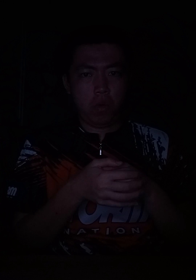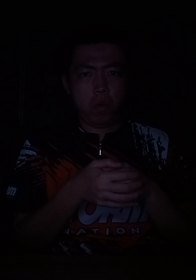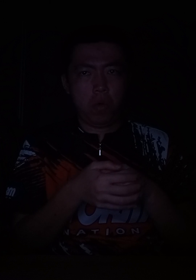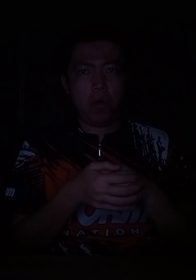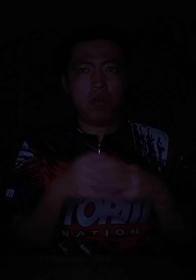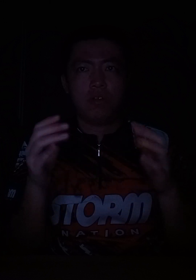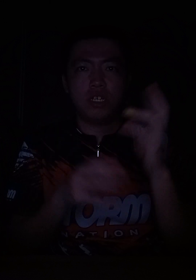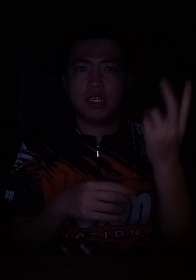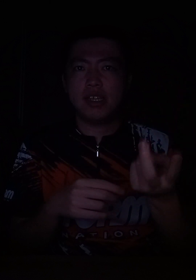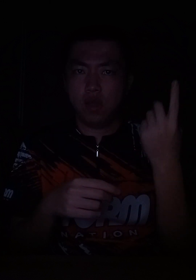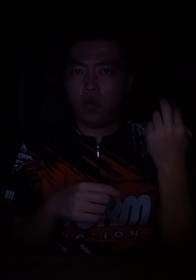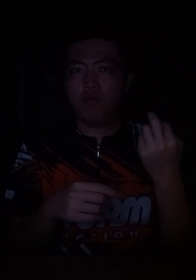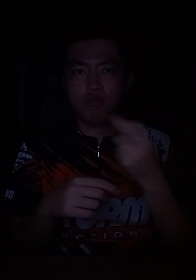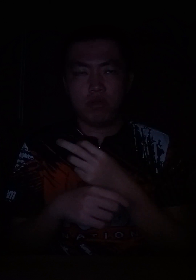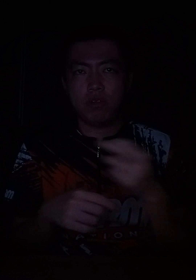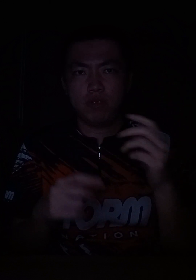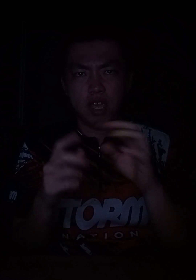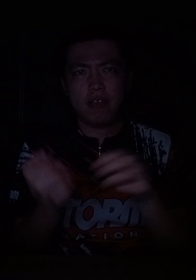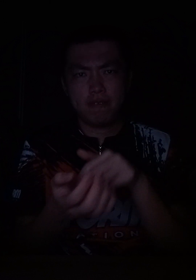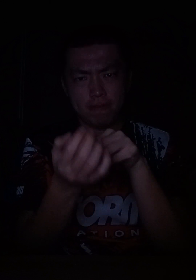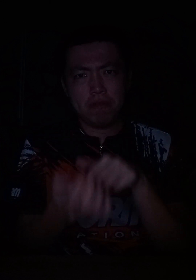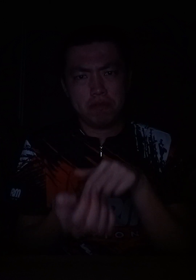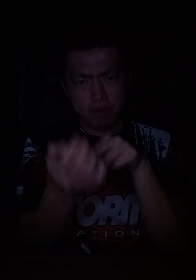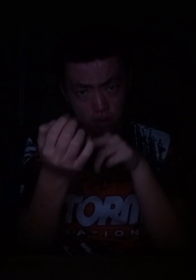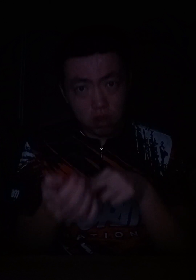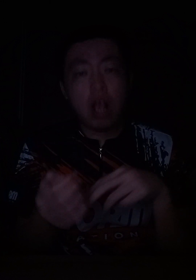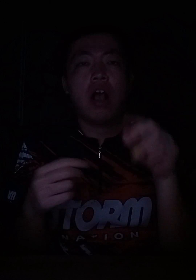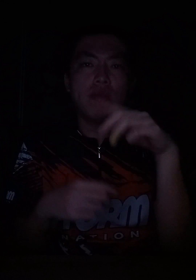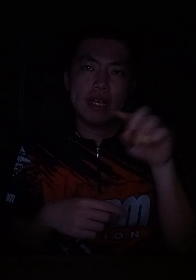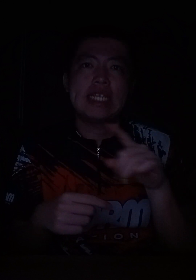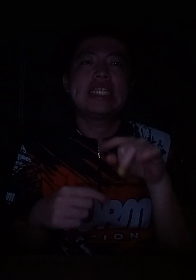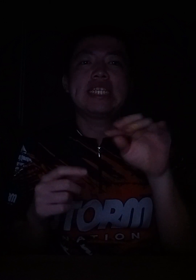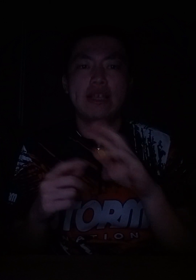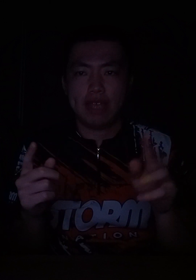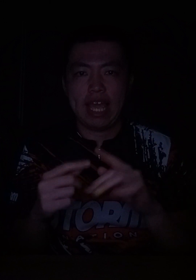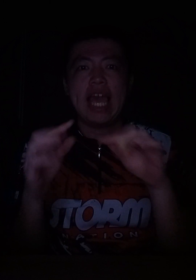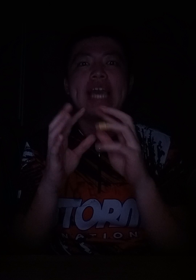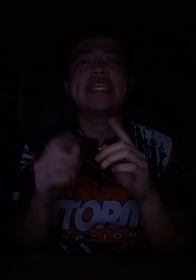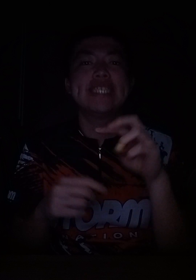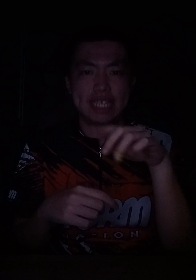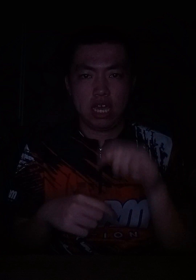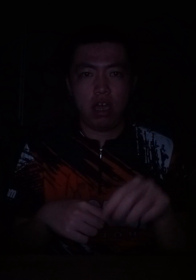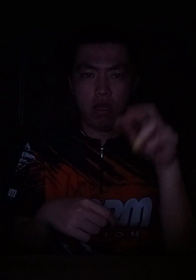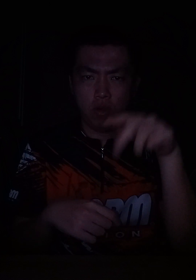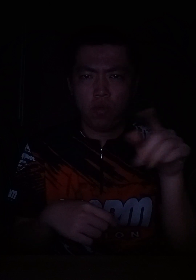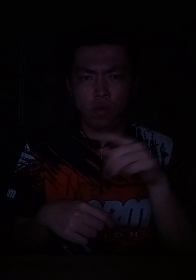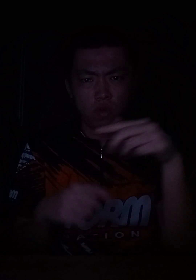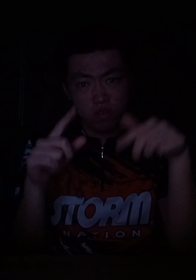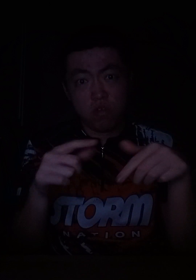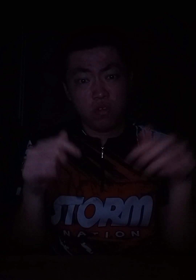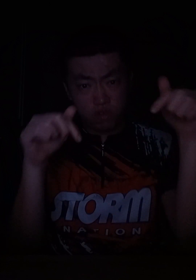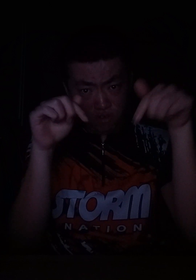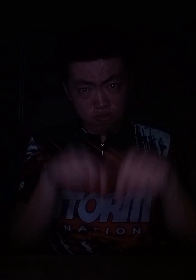그제 오후 2시쯤 고장난 엘리베이터를 수리하던 27살 남성 A씨가 아파트 7층 높이에서